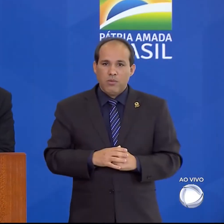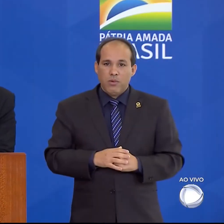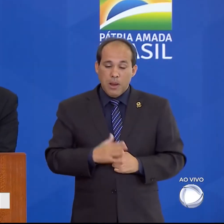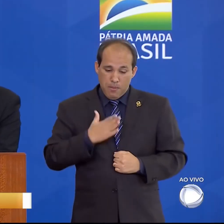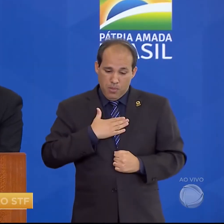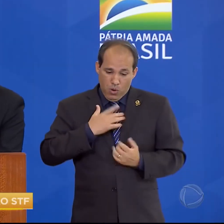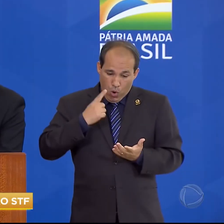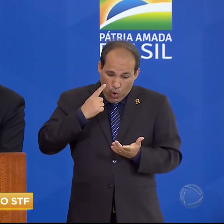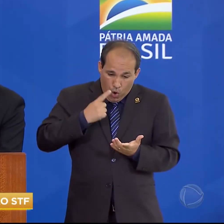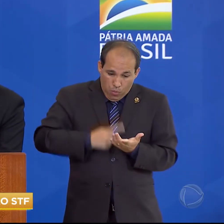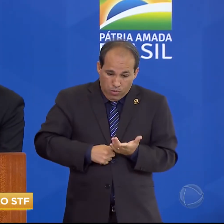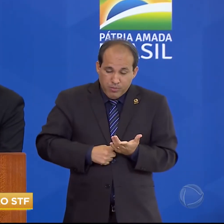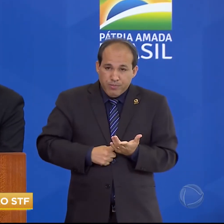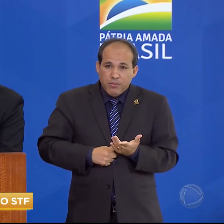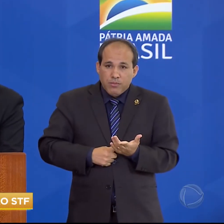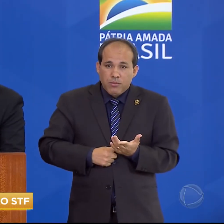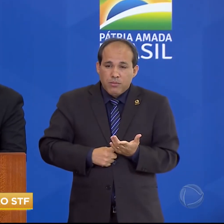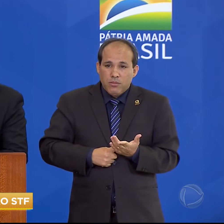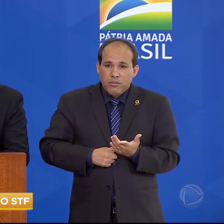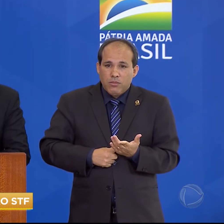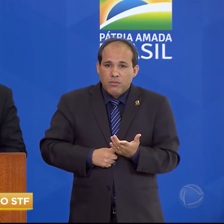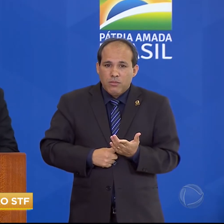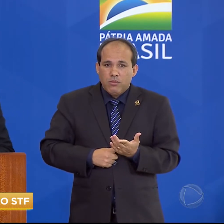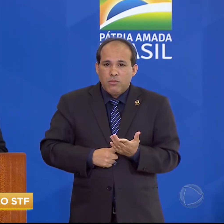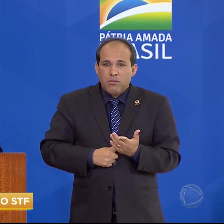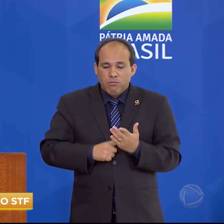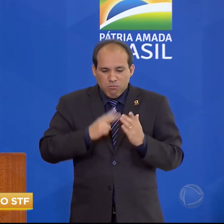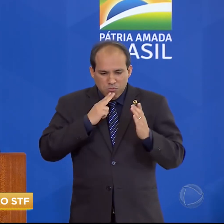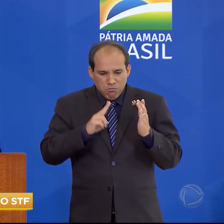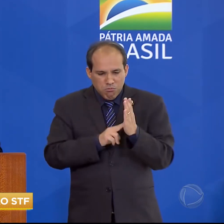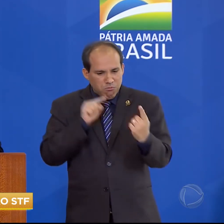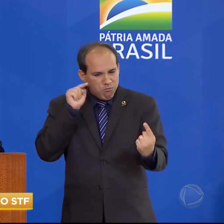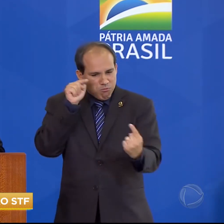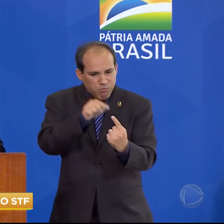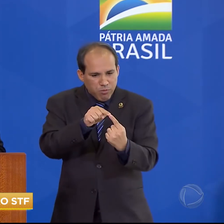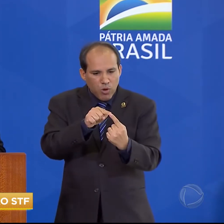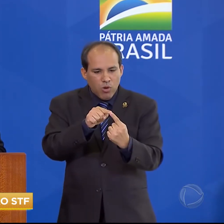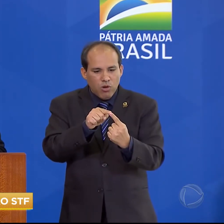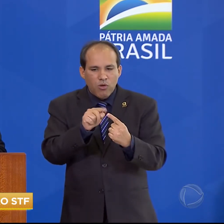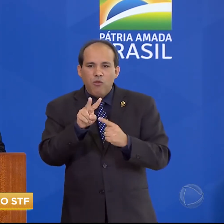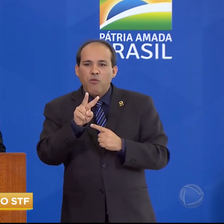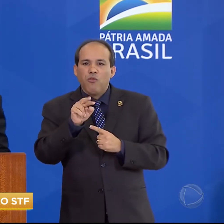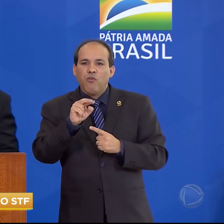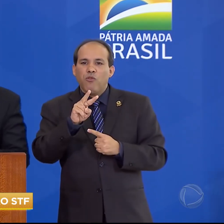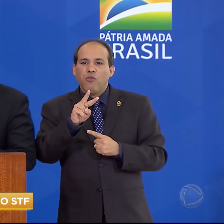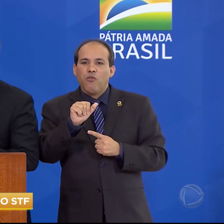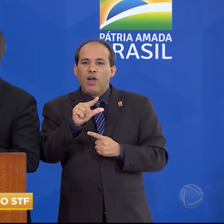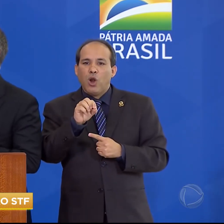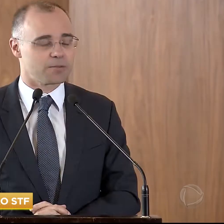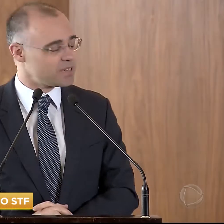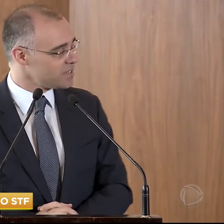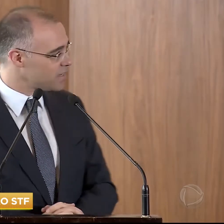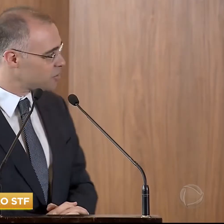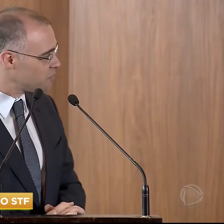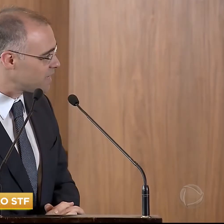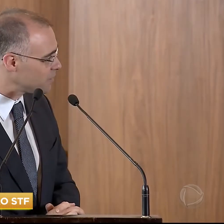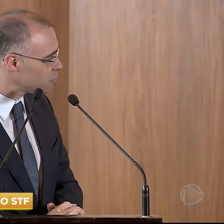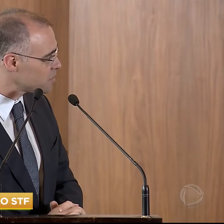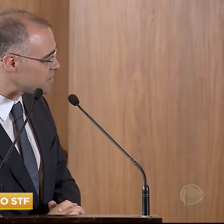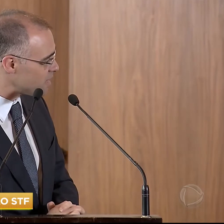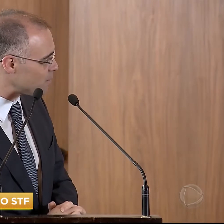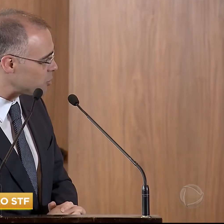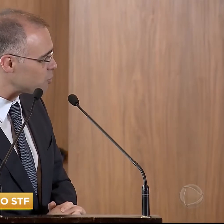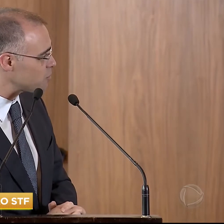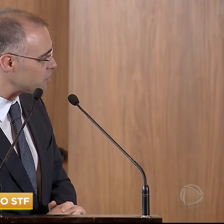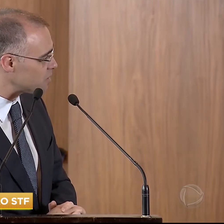foi oficializada no Diário Oficial da União Mendonça que também a pastor atende a um pré-requisito anunciado pelo presidente bolsonaro